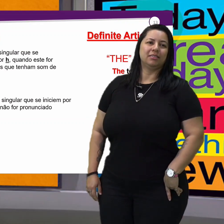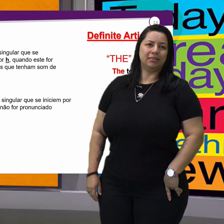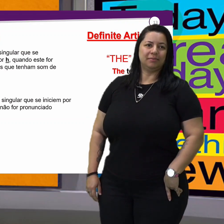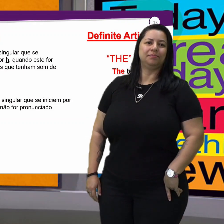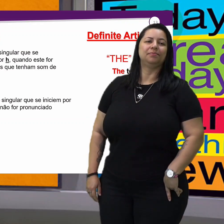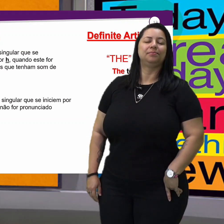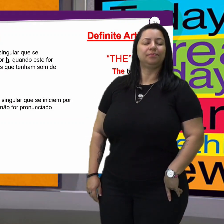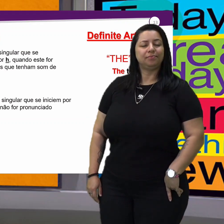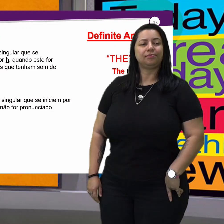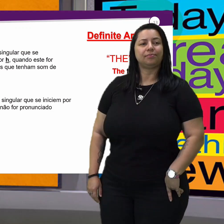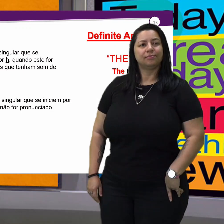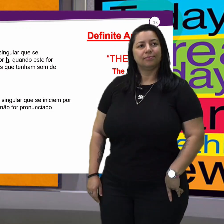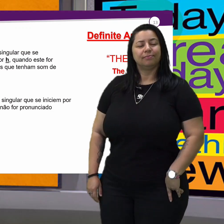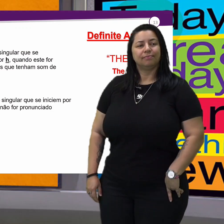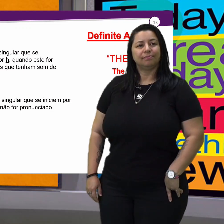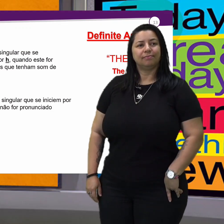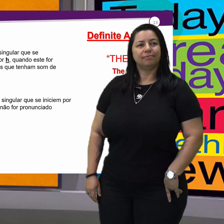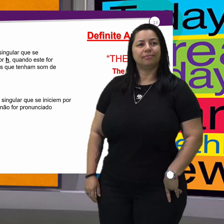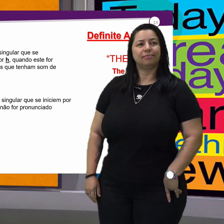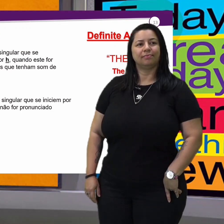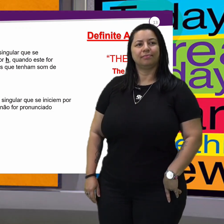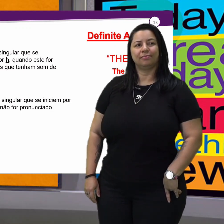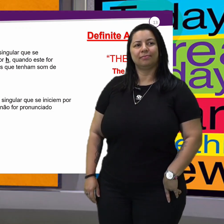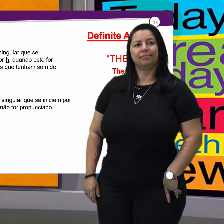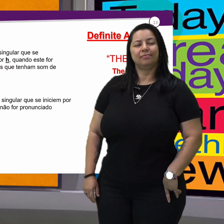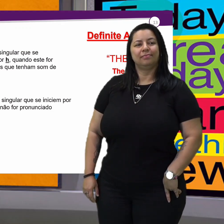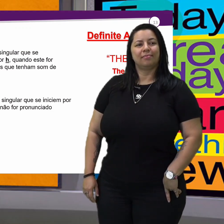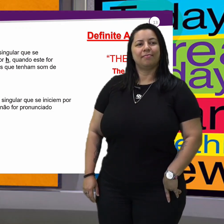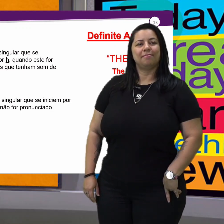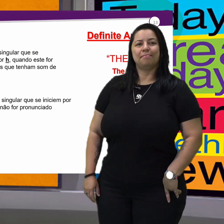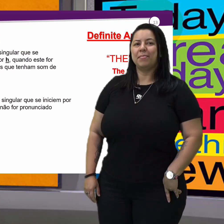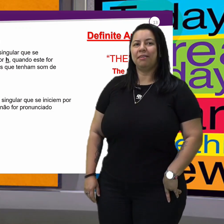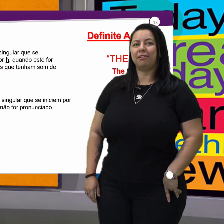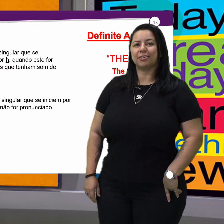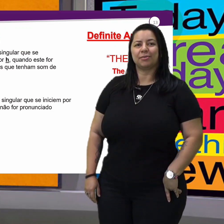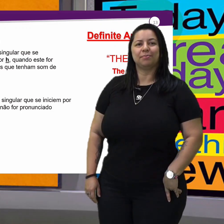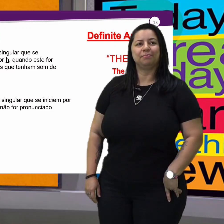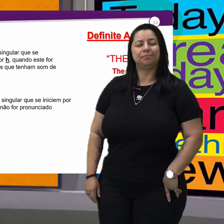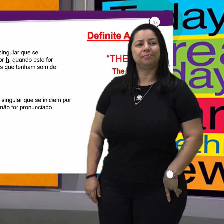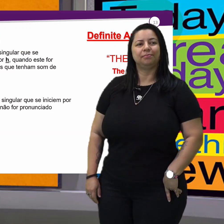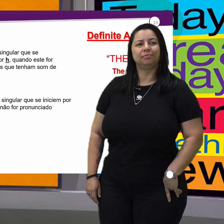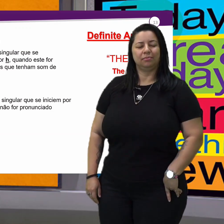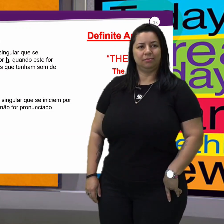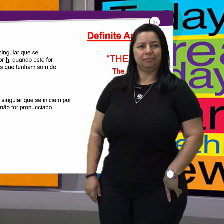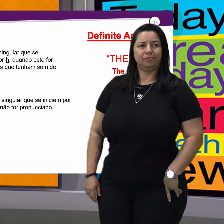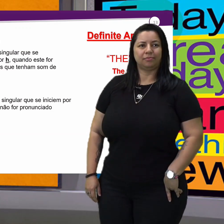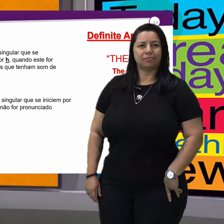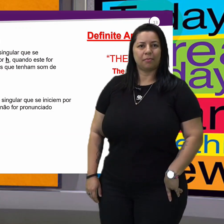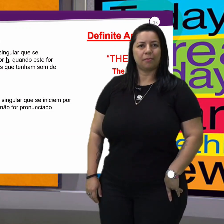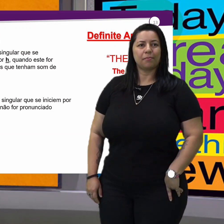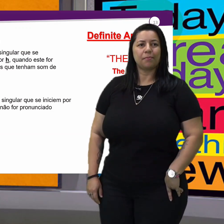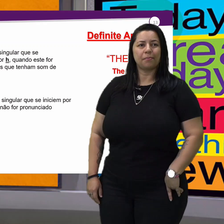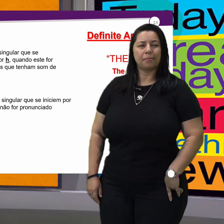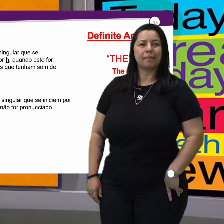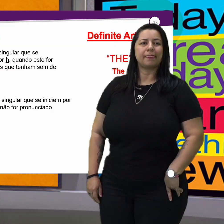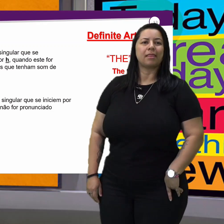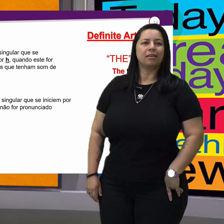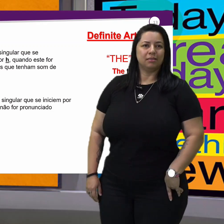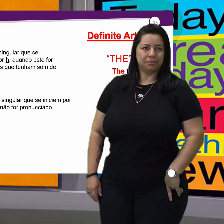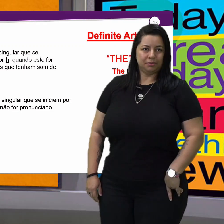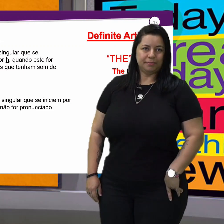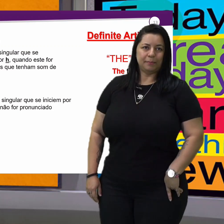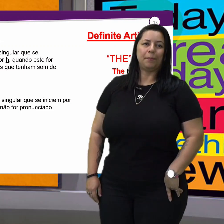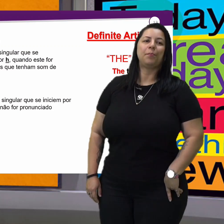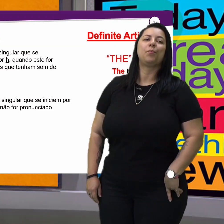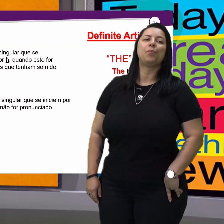É simples. O que vai determinar é a palavra que vem depois. É o que vai determinar. Então, o A, ele sempre vem antes de substantivos